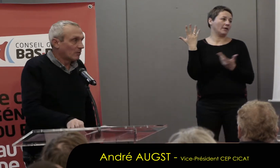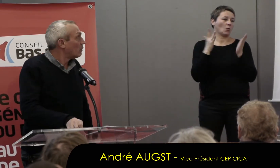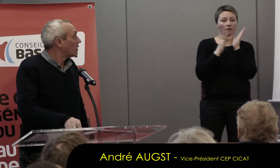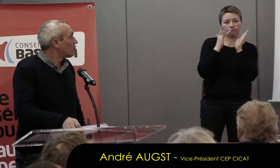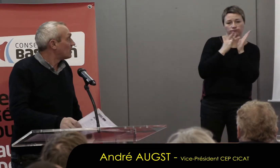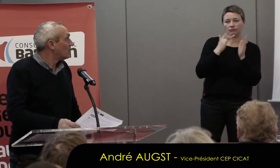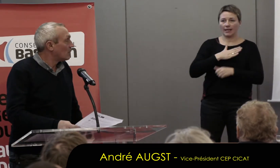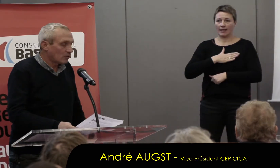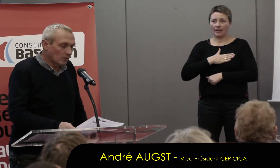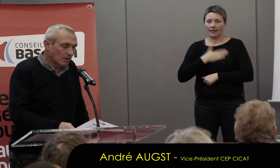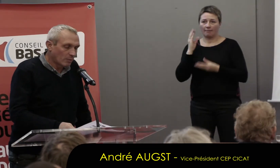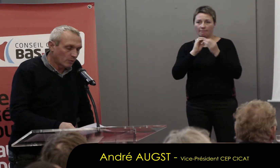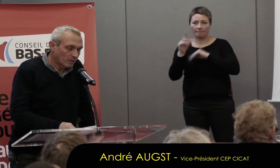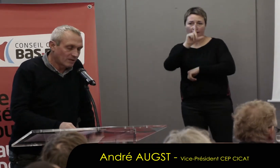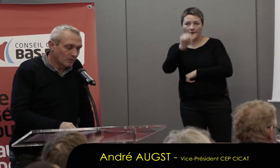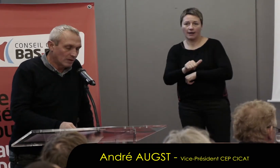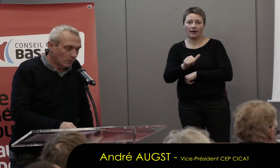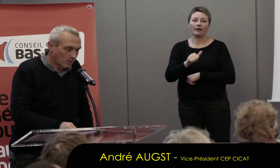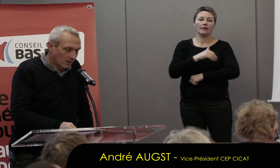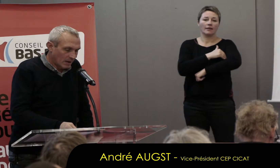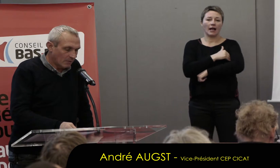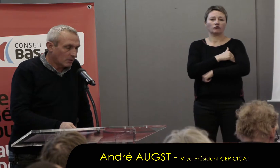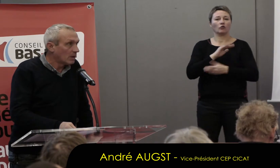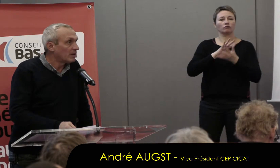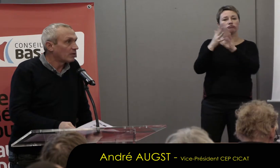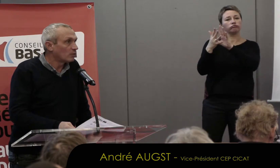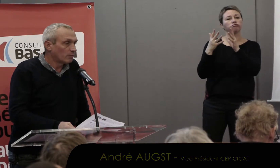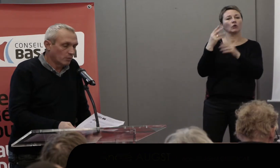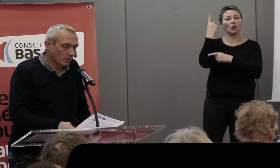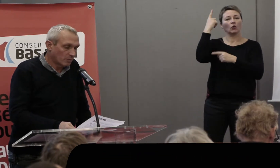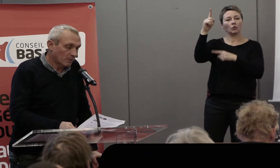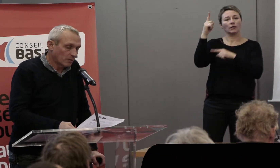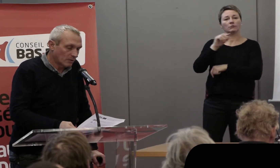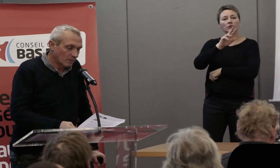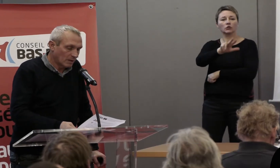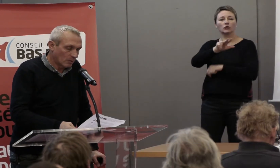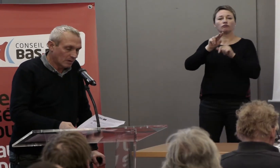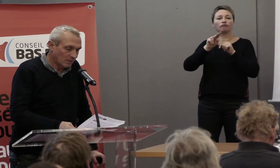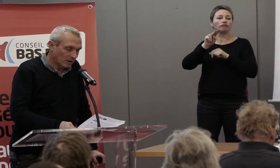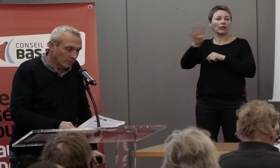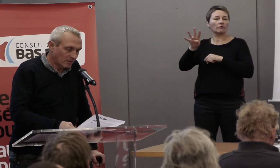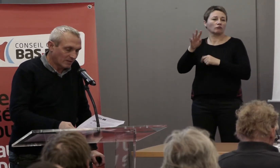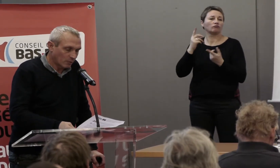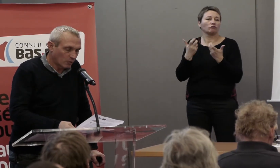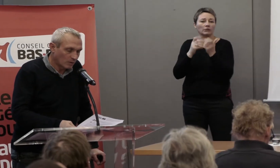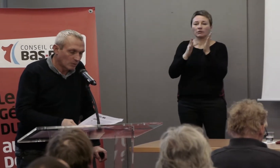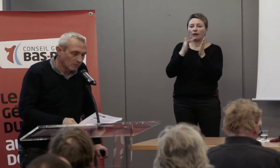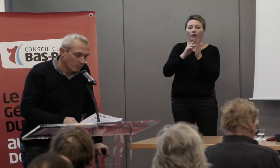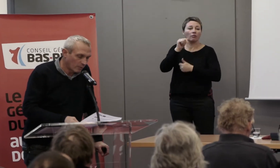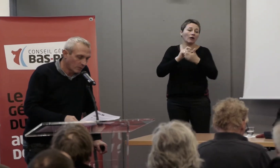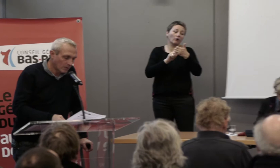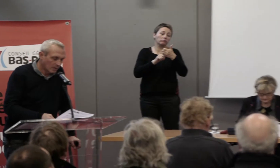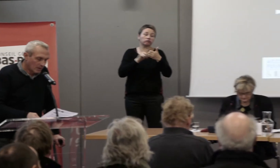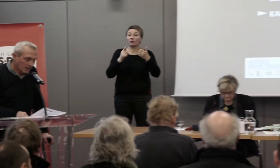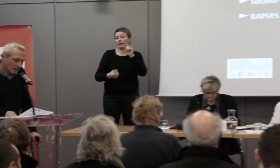l'occurrence, on va vous présenter l'agence de développement touristique de l'Hérault avec une application pour smartphone. Évidemment, les smartphones, c'est aujourd'hui le